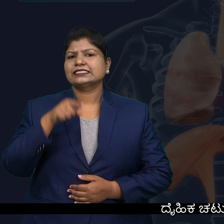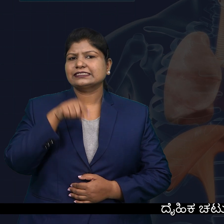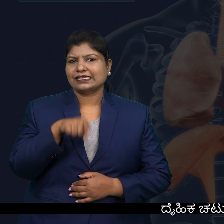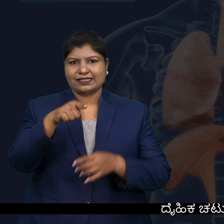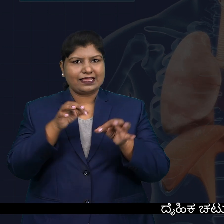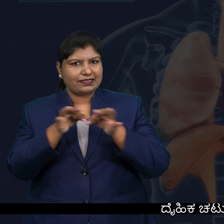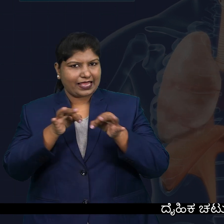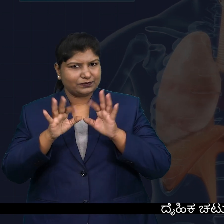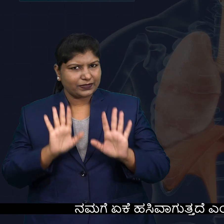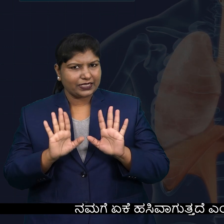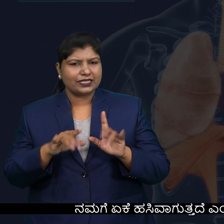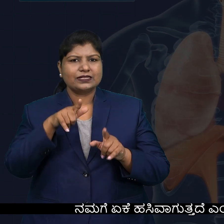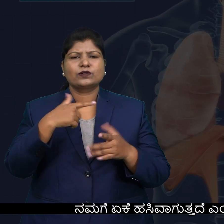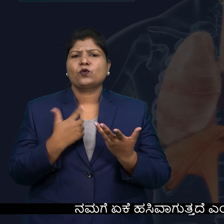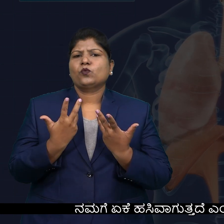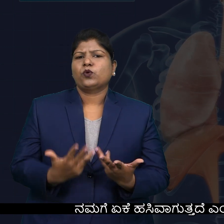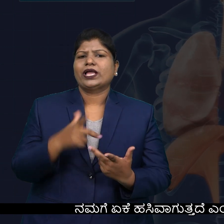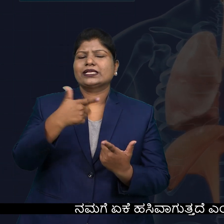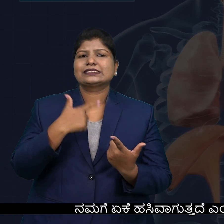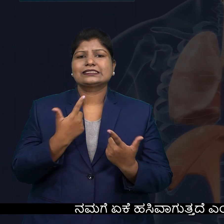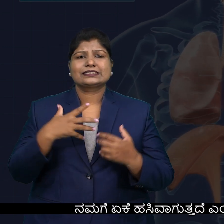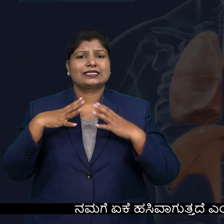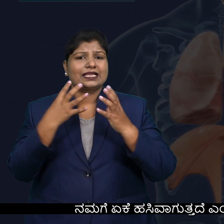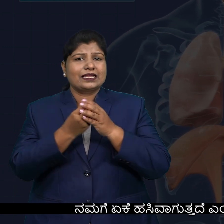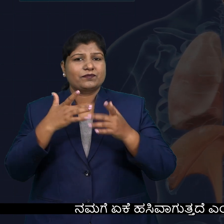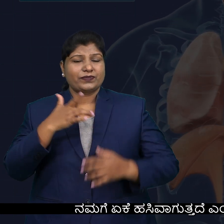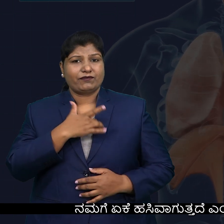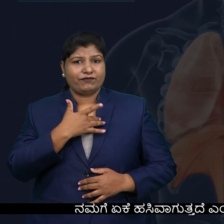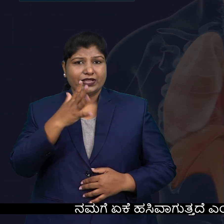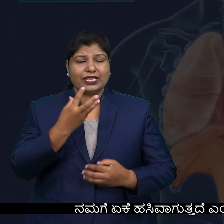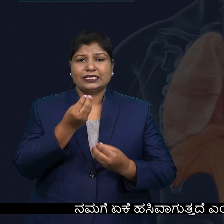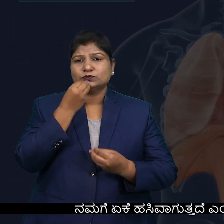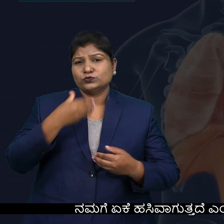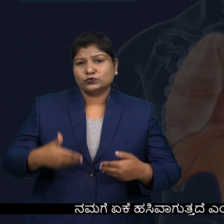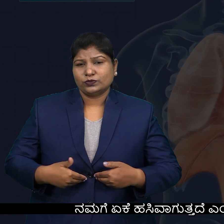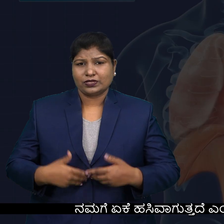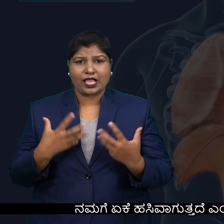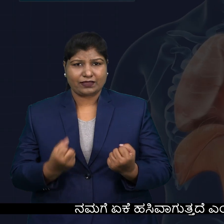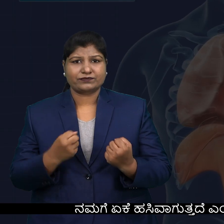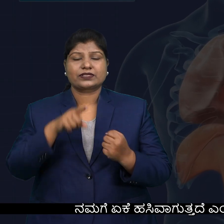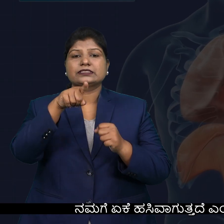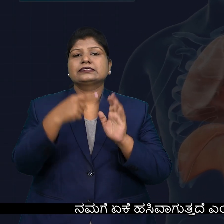ದೈಹಿಕ ಚಟುವಟಿಕೆಯ ನಂತರ ನಮಗೆ ಏಕೆ ಹಸಿವಾಗುತ್ತದೆ ಎಂಬುದನ್ನು ಇದು ವಿವರಿಸುತ್ತದೆಯೇ?